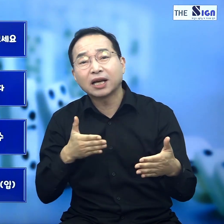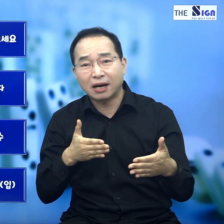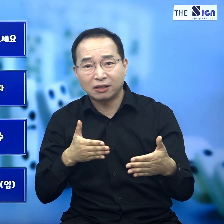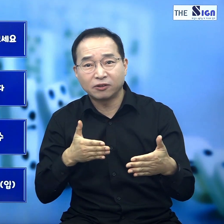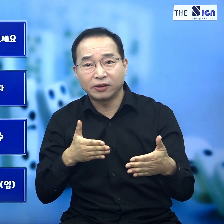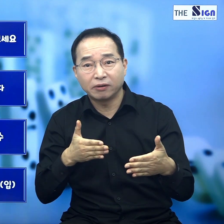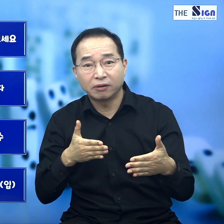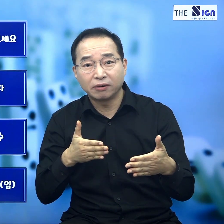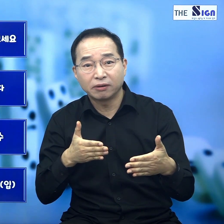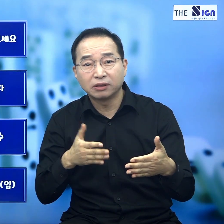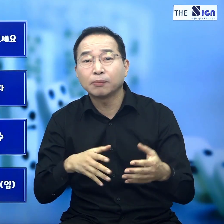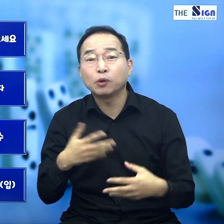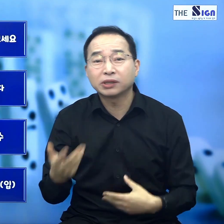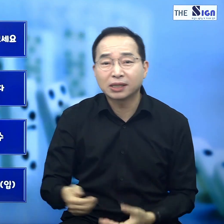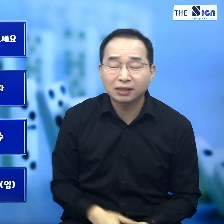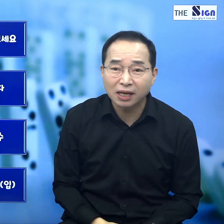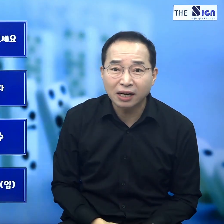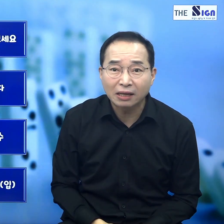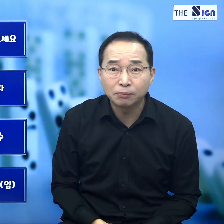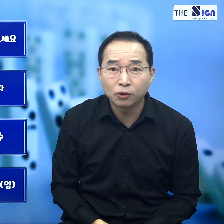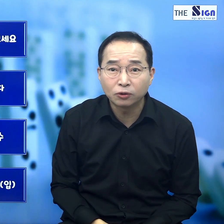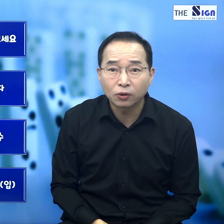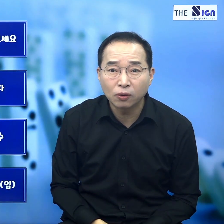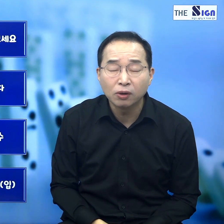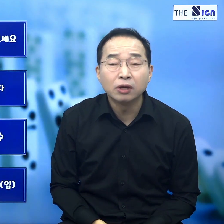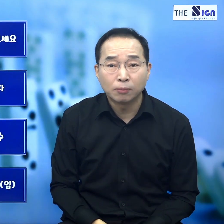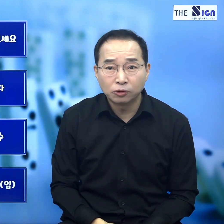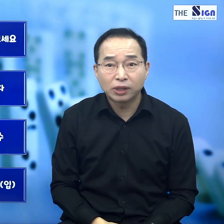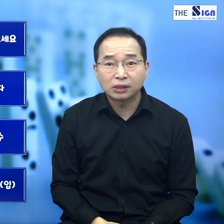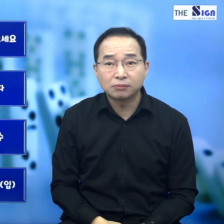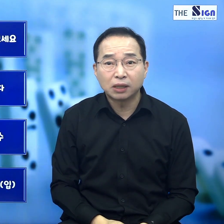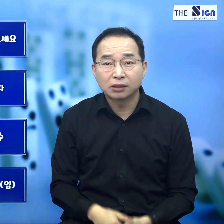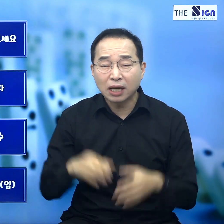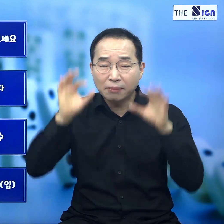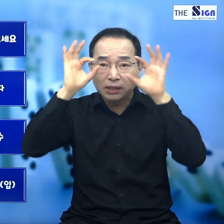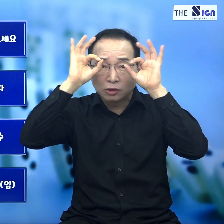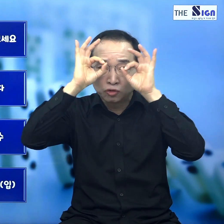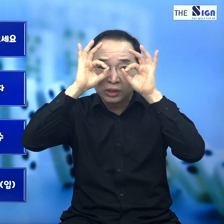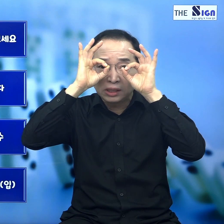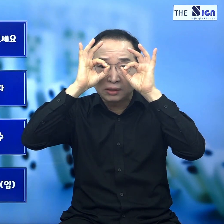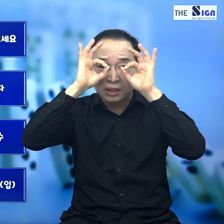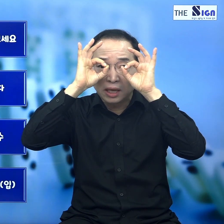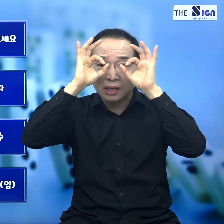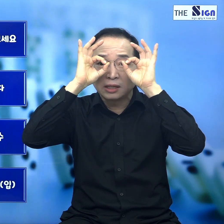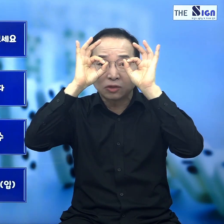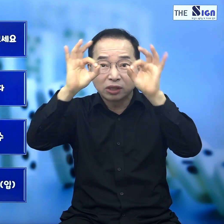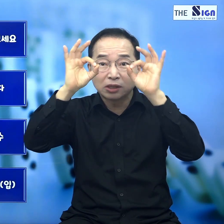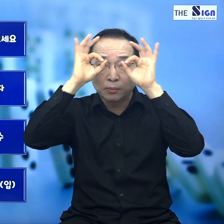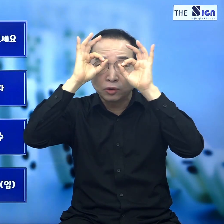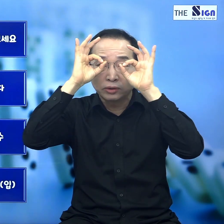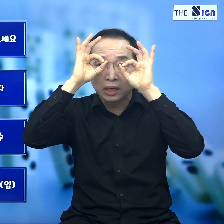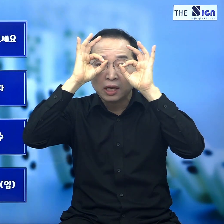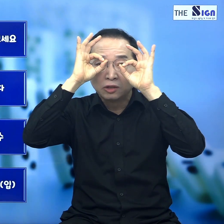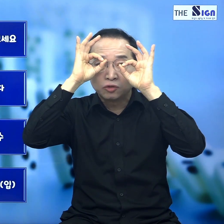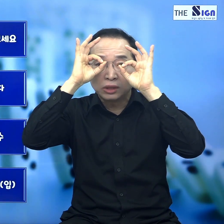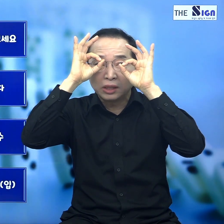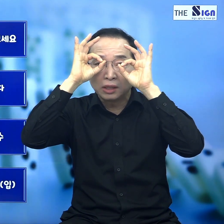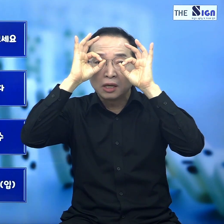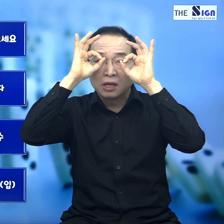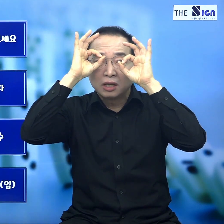막혔다라는 거예요. 그래서 못 찾았다라는 표현으로 볼 수가 있습니다. 그 다음에 이제 눈이 있는데, 이게 정상적으로 보는 건데, 눈이